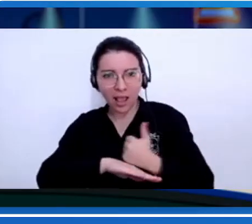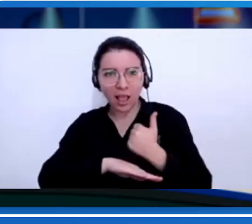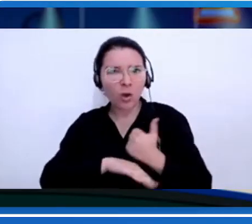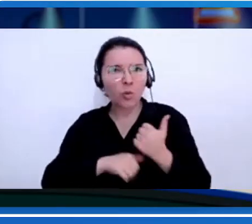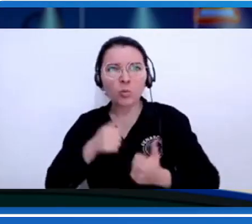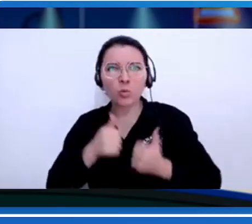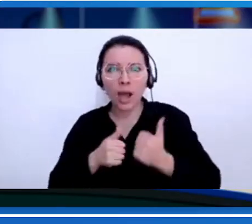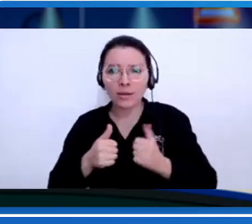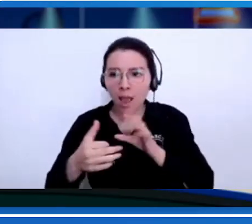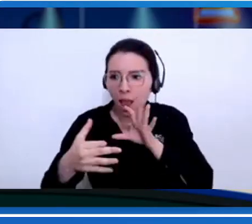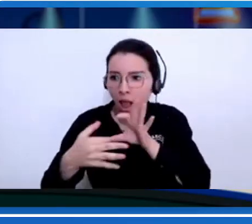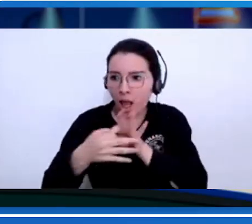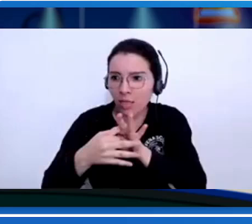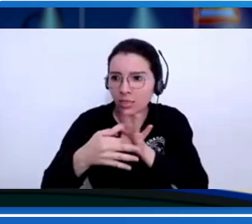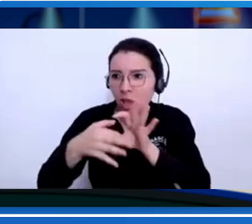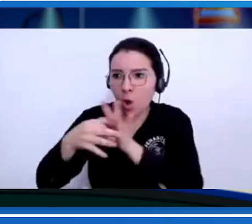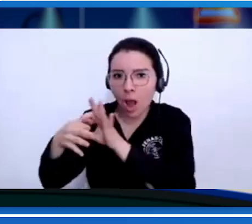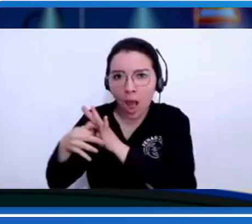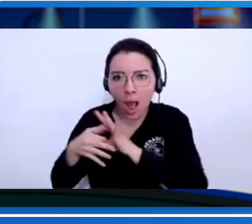articular, coordinar,